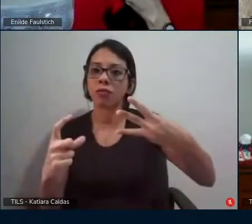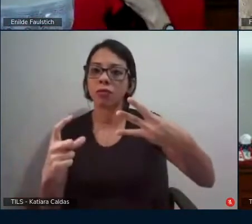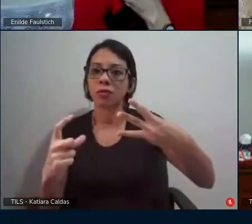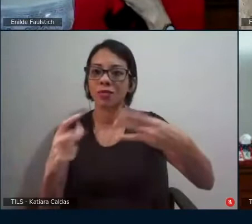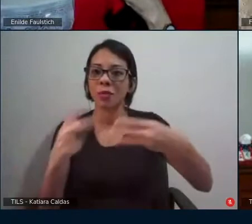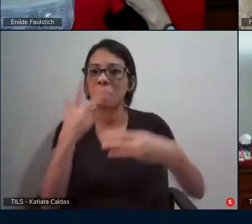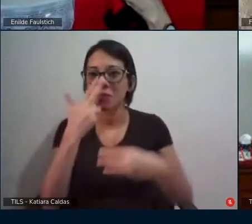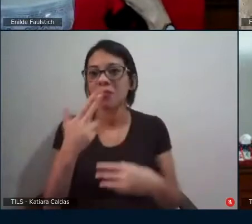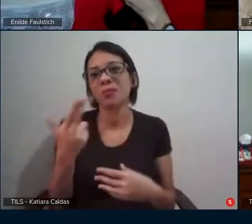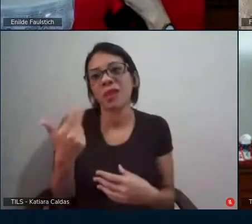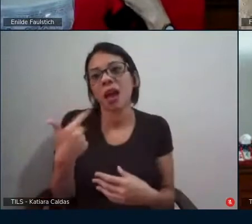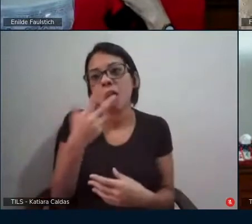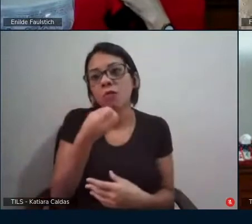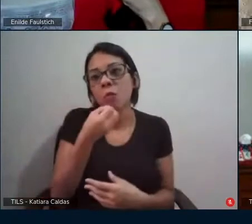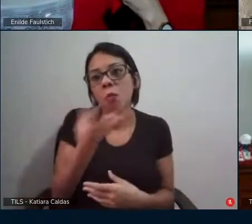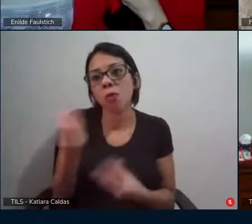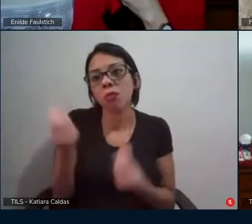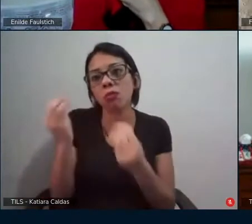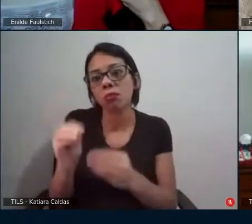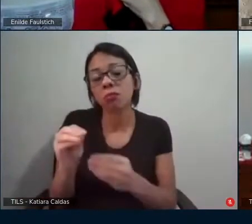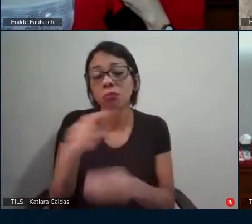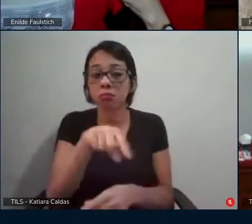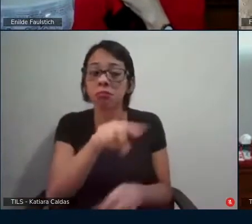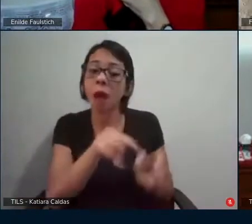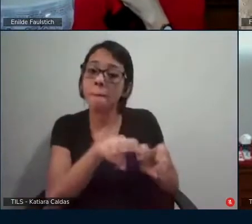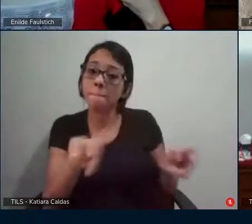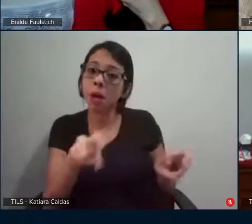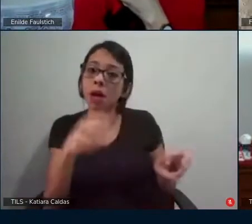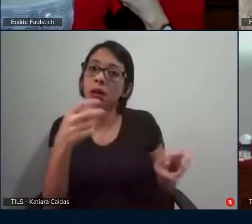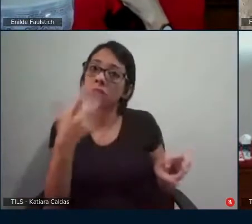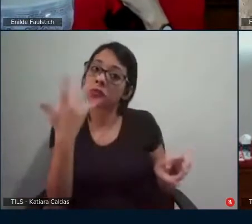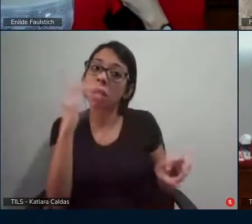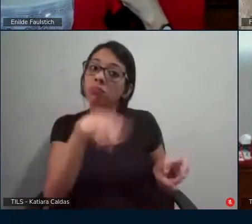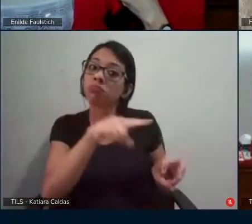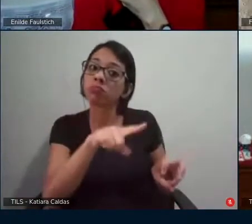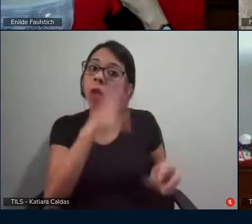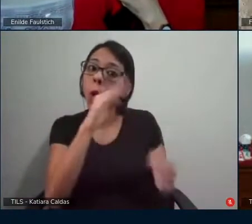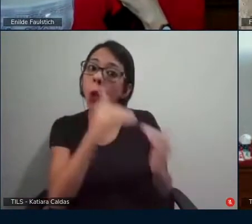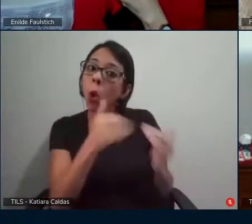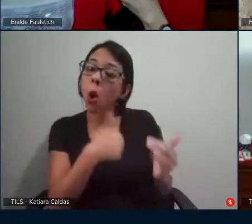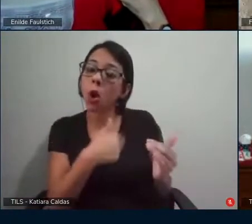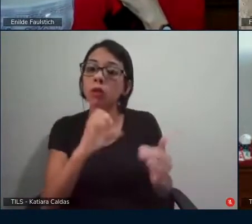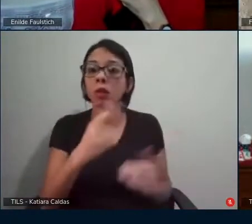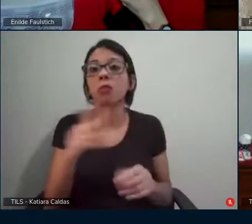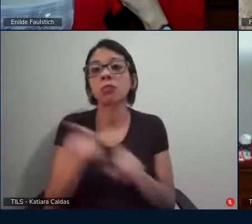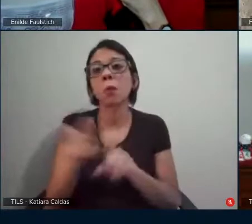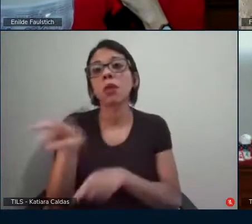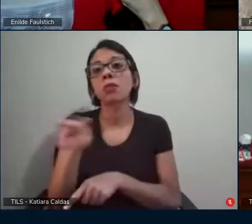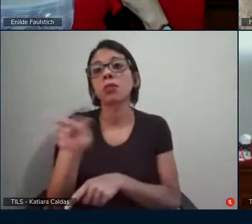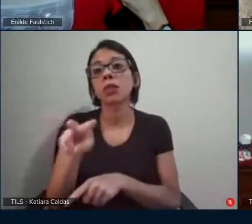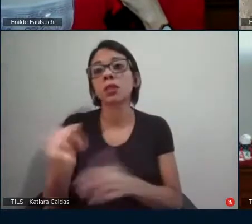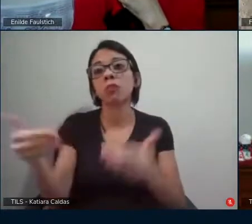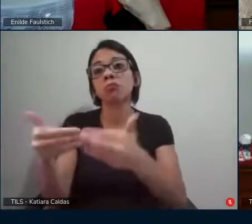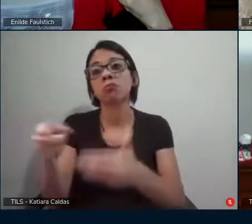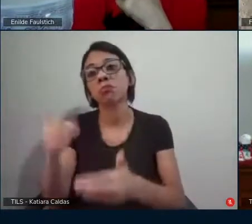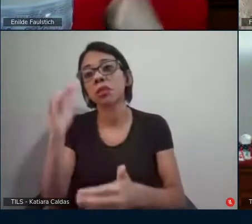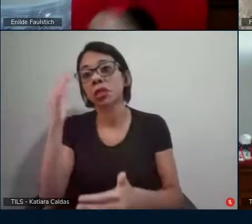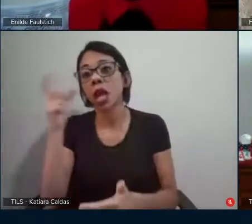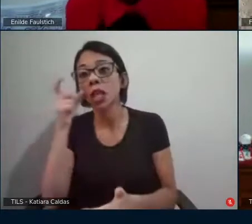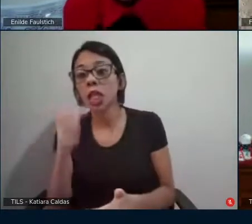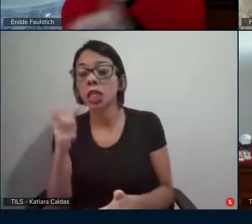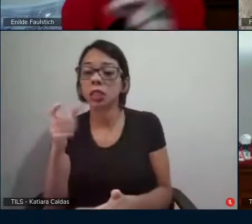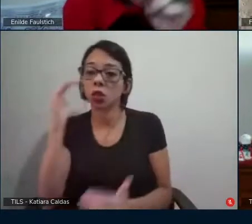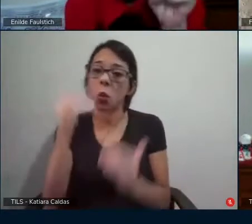já satisfatório para as colegas, eu não sei, né? E também, claro, se você e a professora acharem interessante. Então,